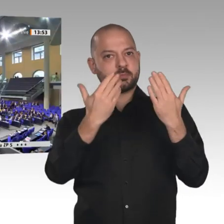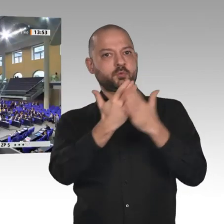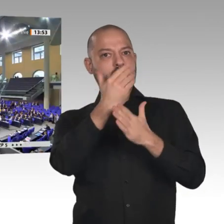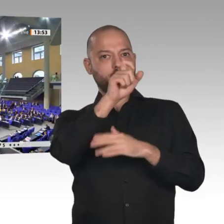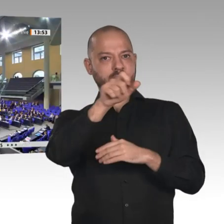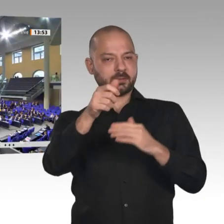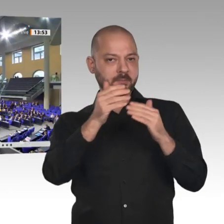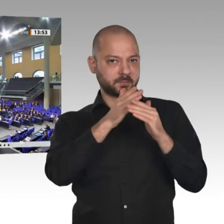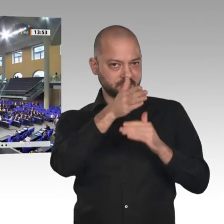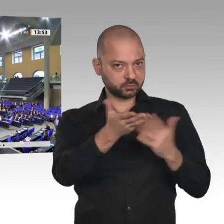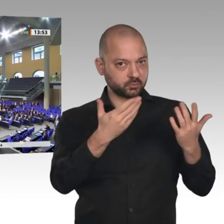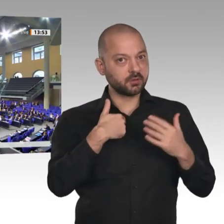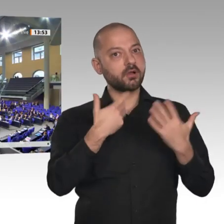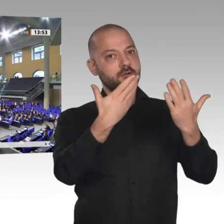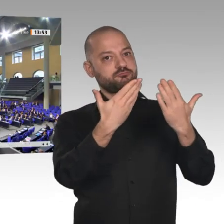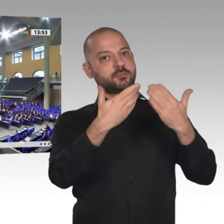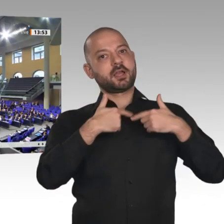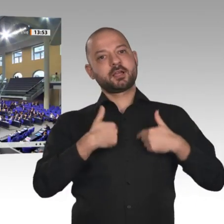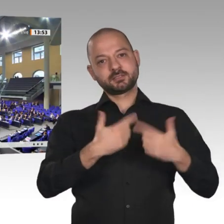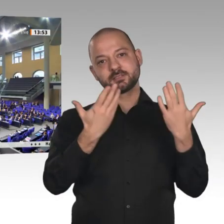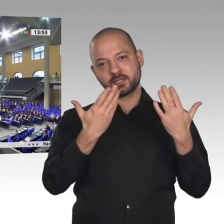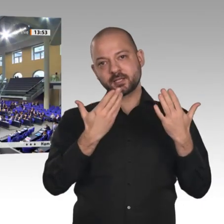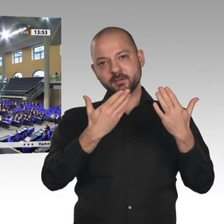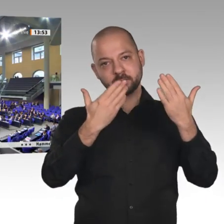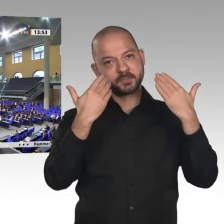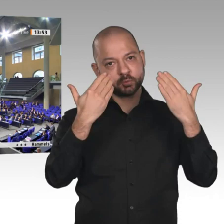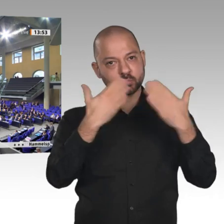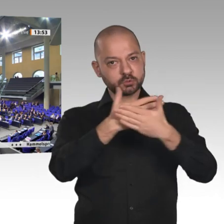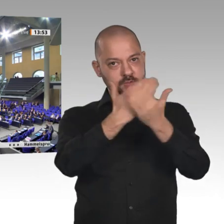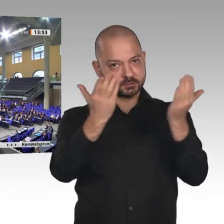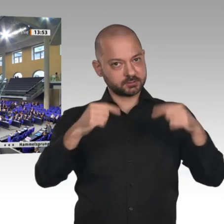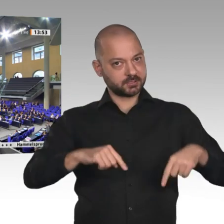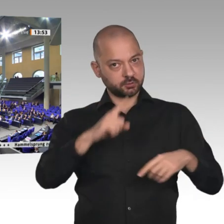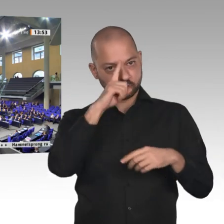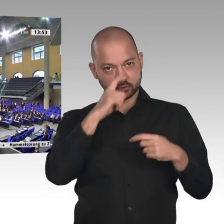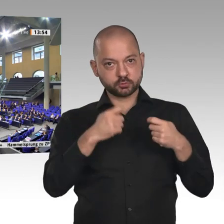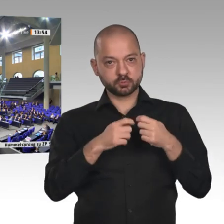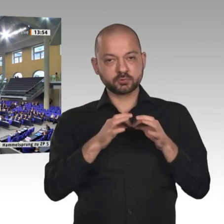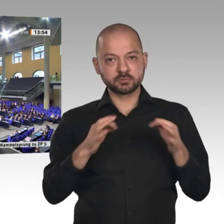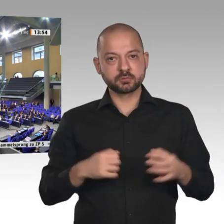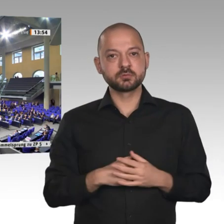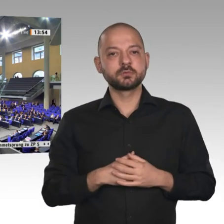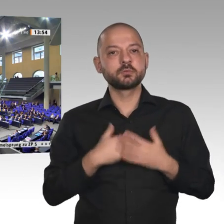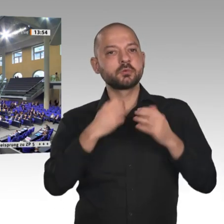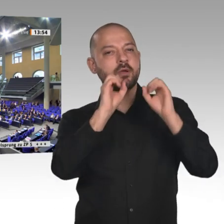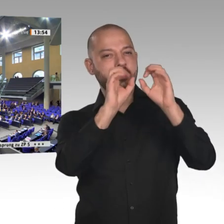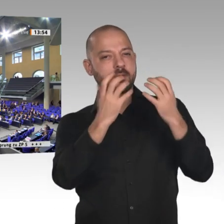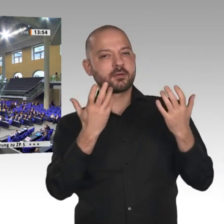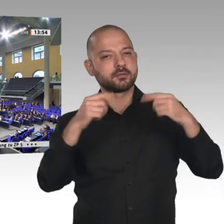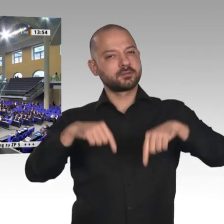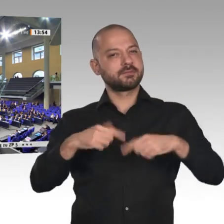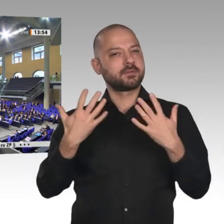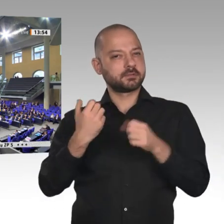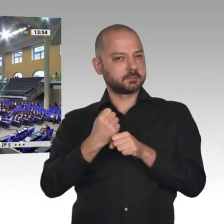herzlich im Deutschen Bundestag und erläutere Ihnen, was die Abgeordneten des Bundestages gerade